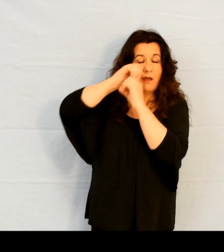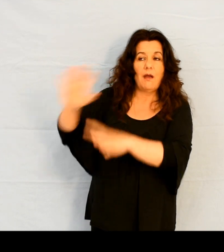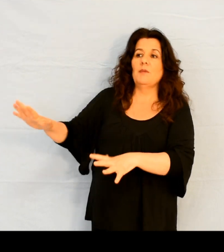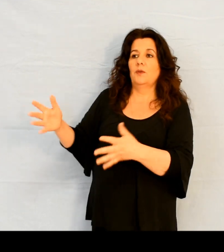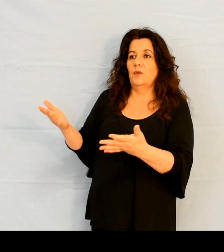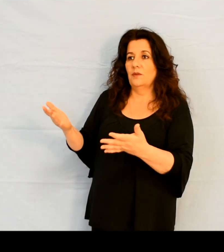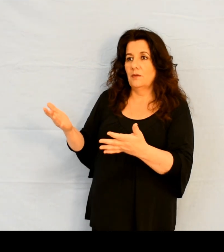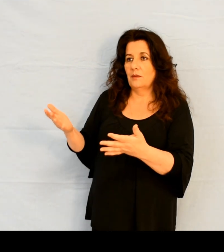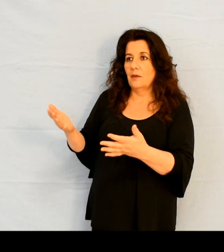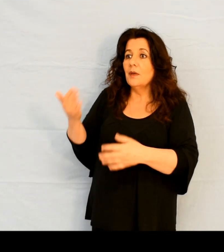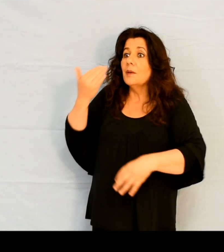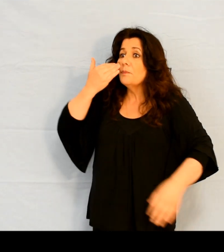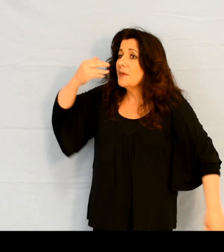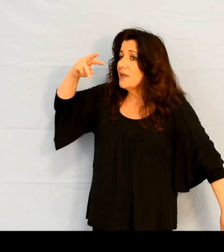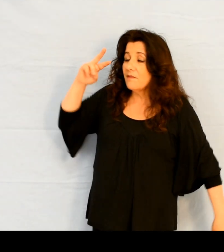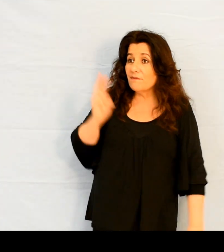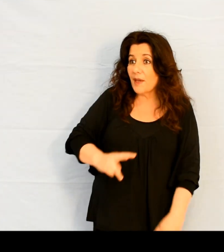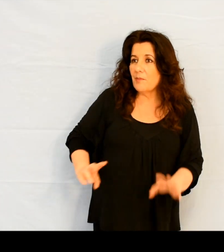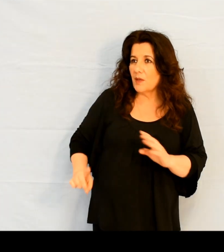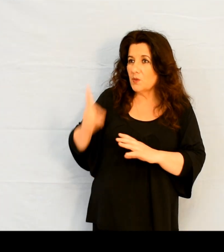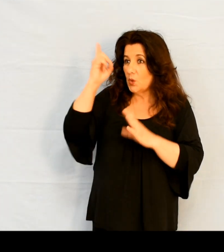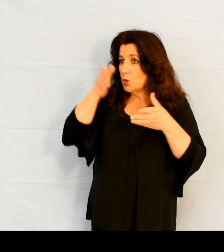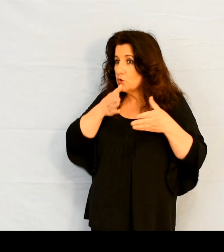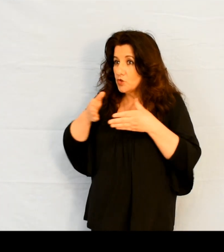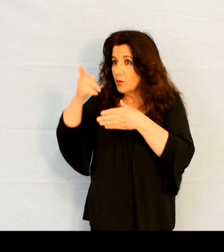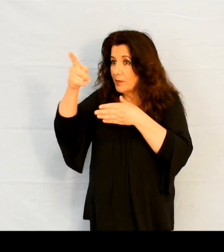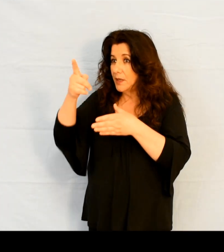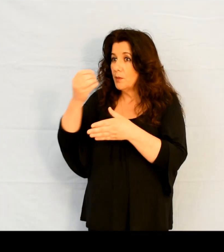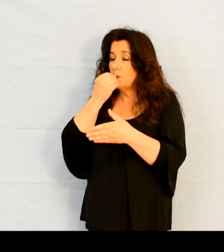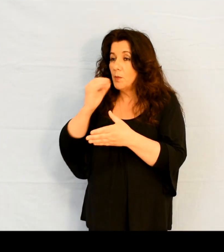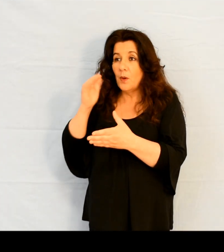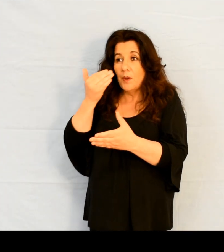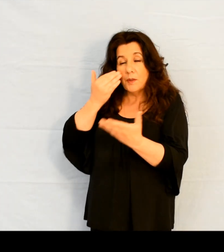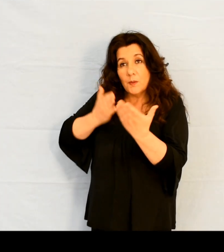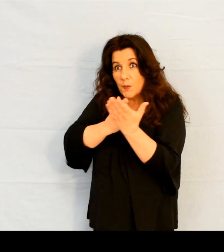Dieu, tu vivrais dans la paix pour toujours.